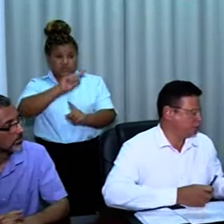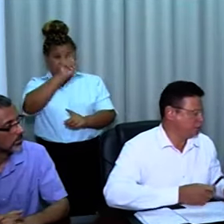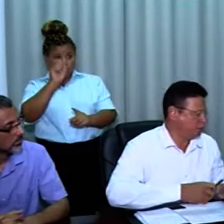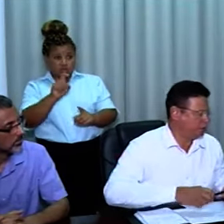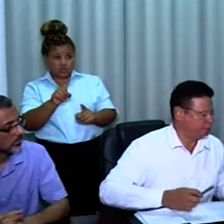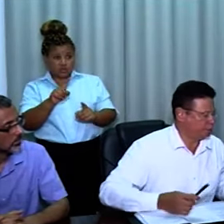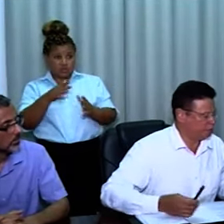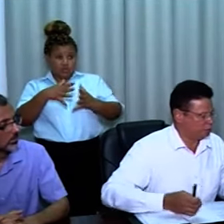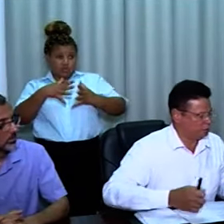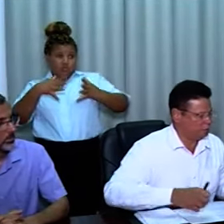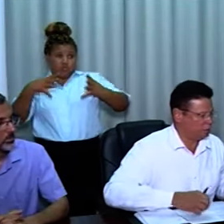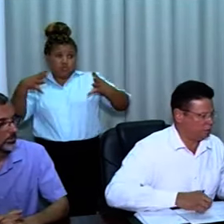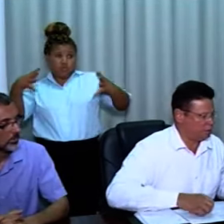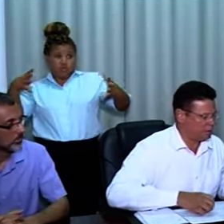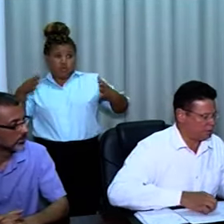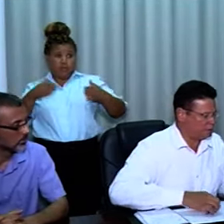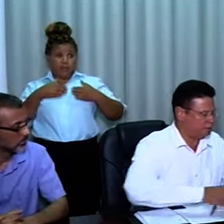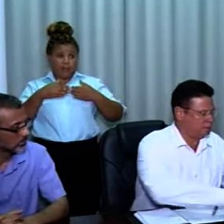Well,